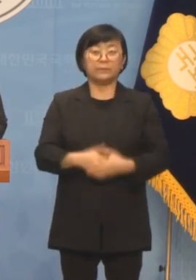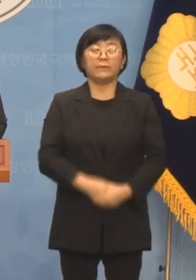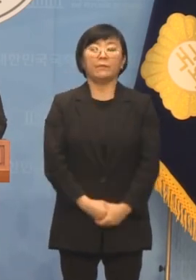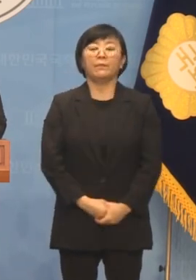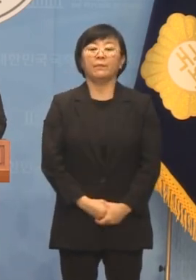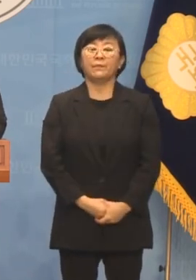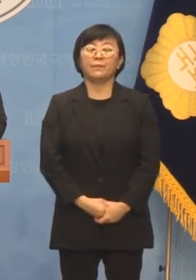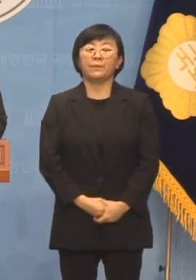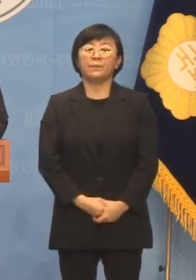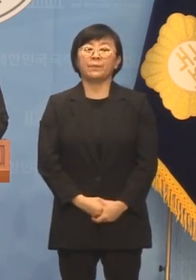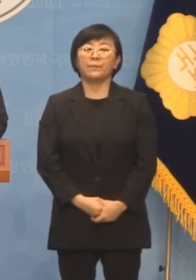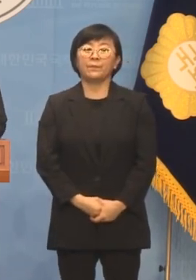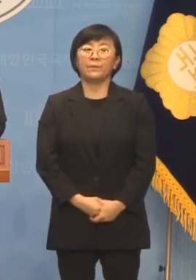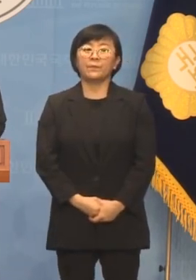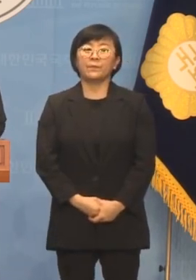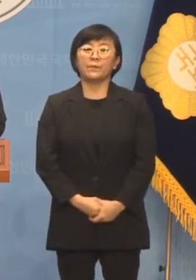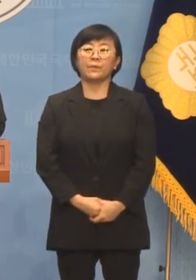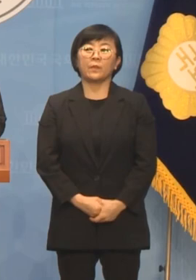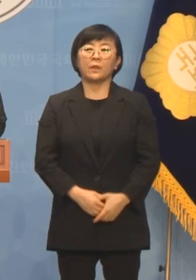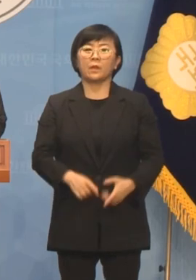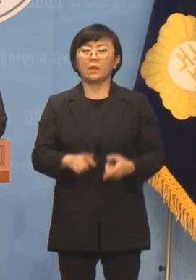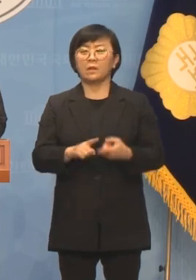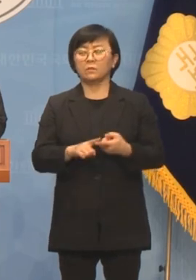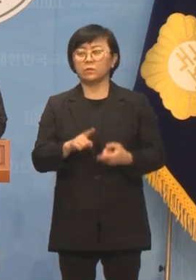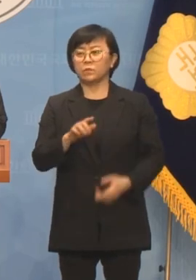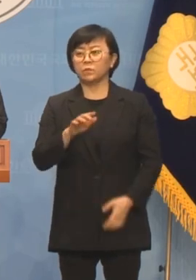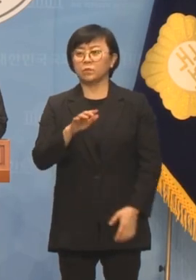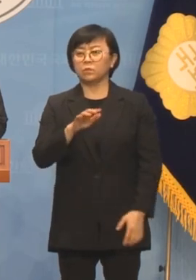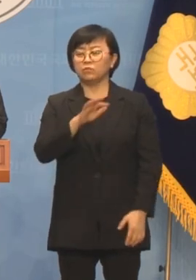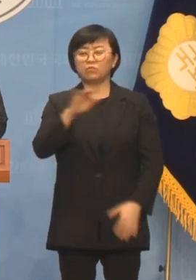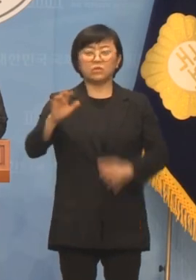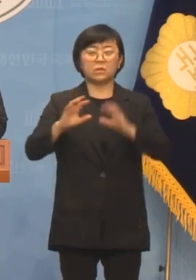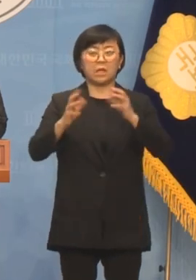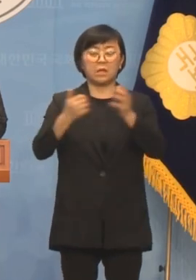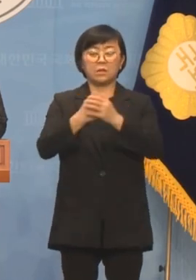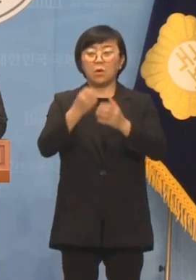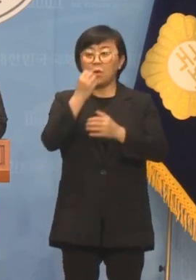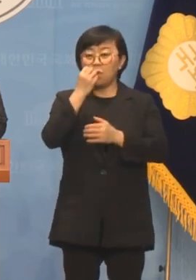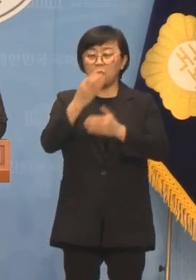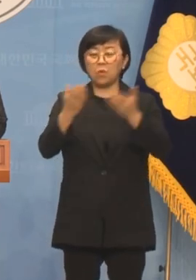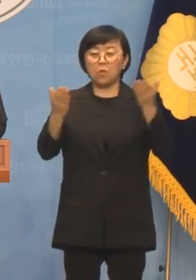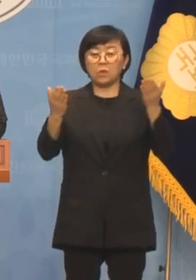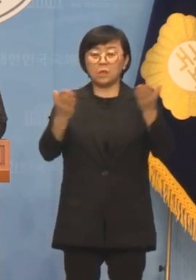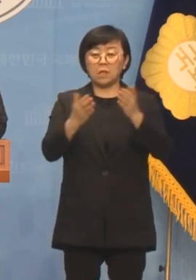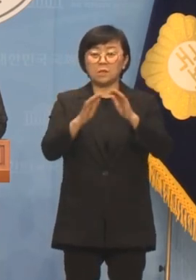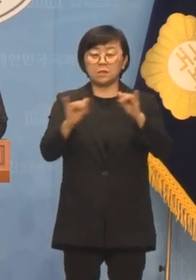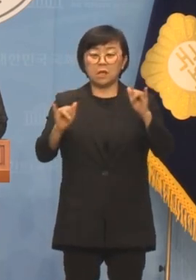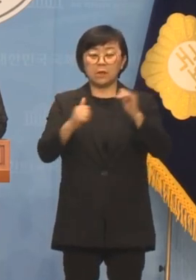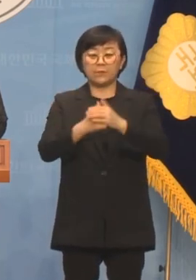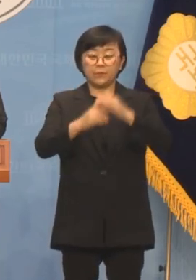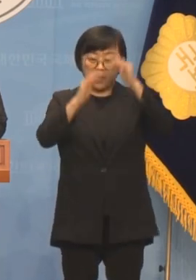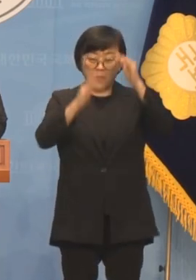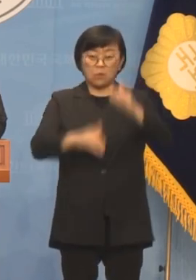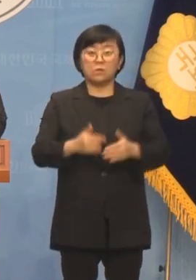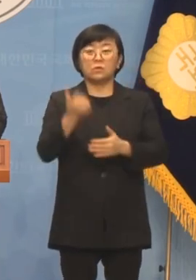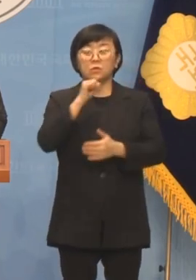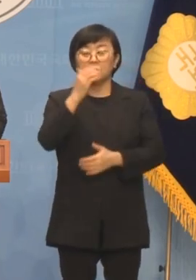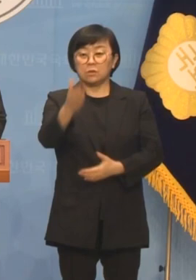되었습니다. 에루야 나라는 홍콩 가사 노동자의 일화를 소개하고자